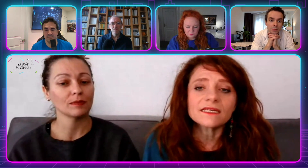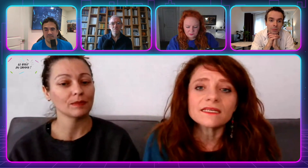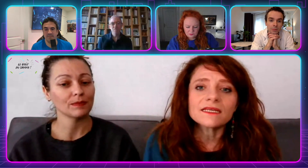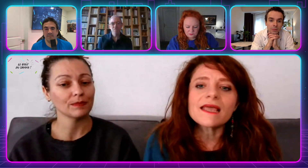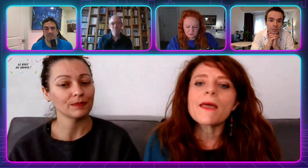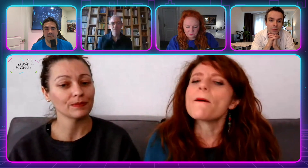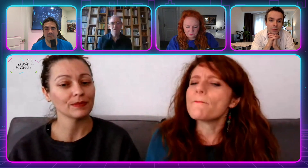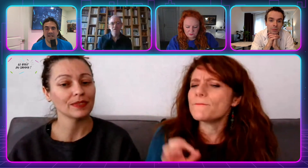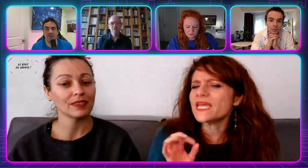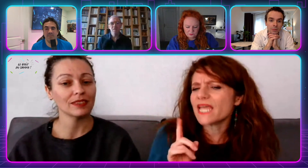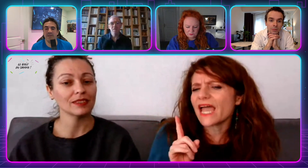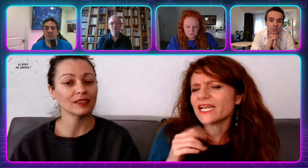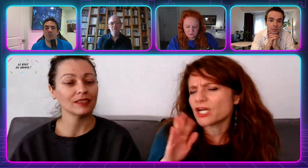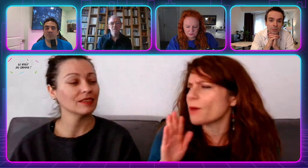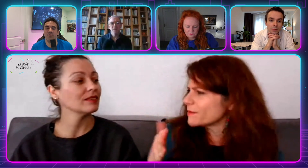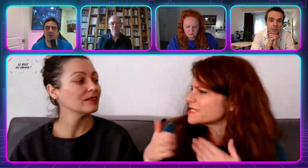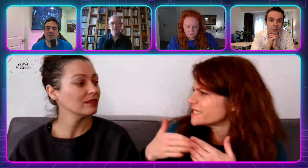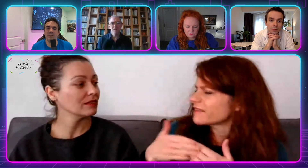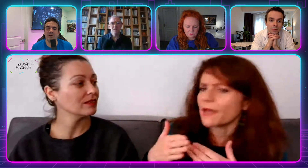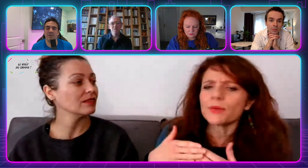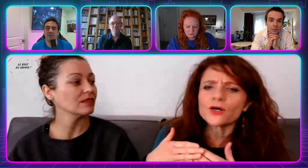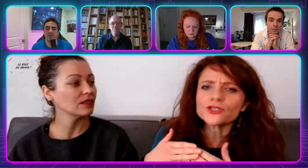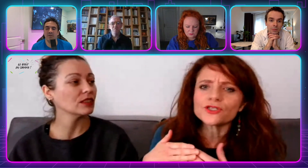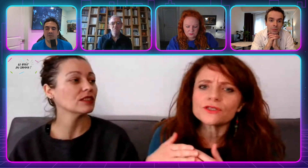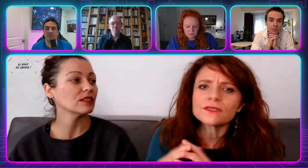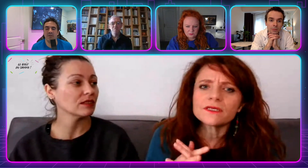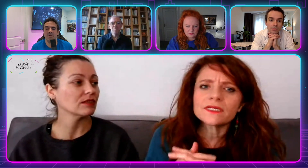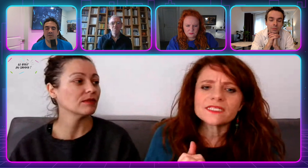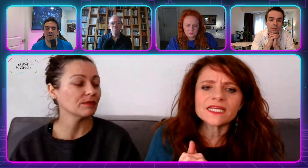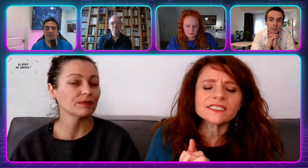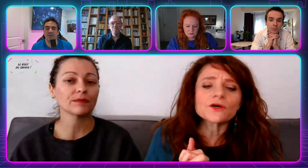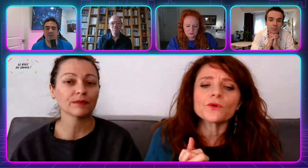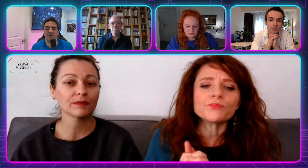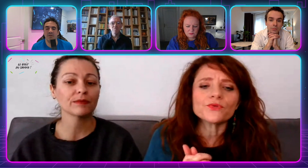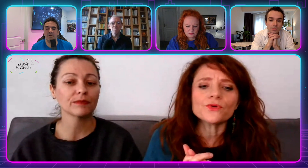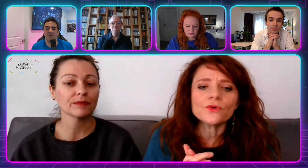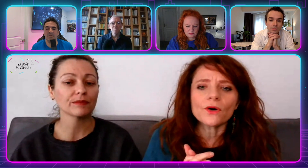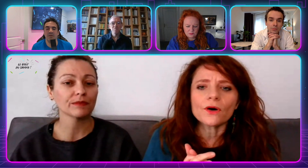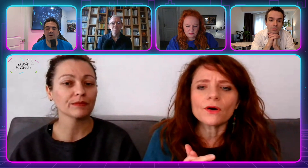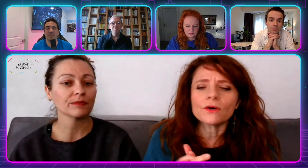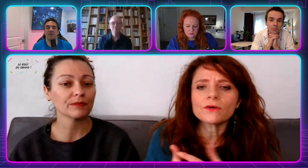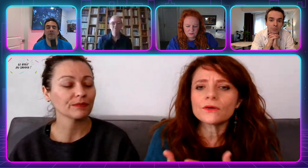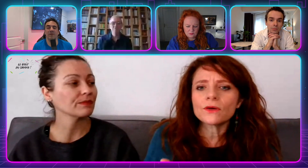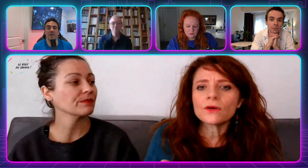signes. D'accord, mais elle du est coup, on quand peut se même comprendre? très proche. C'est-à-dire qu'on peut,